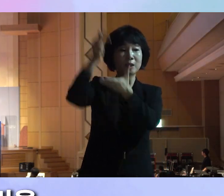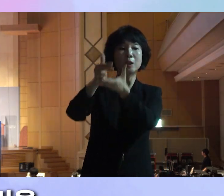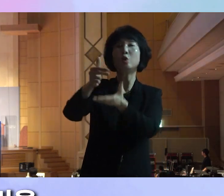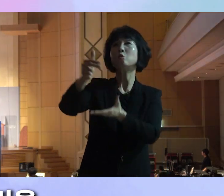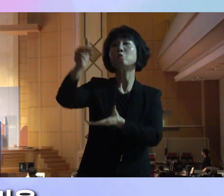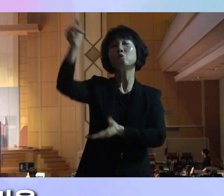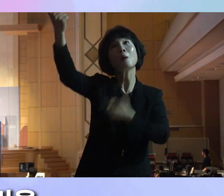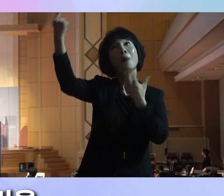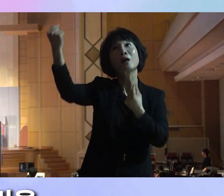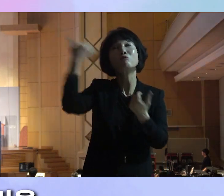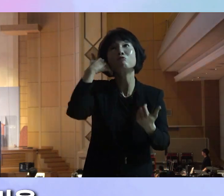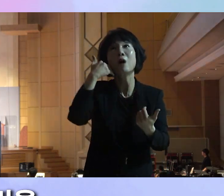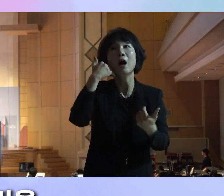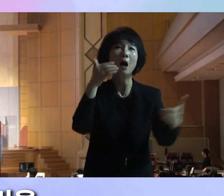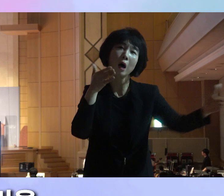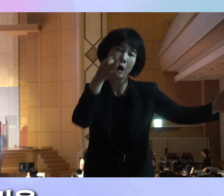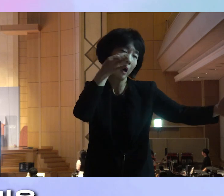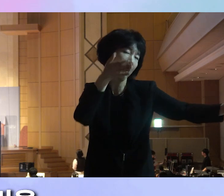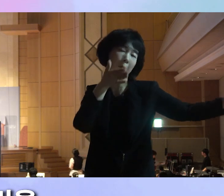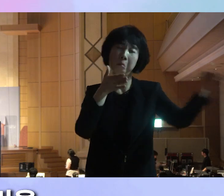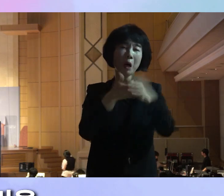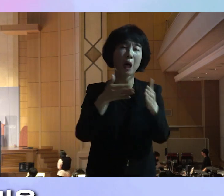같은 분 없네 비교할 수가